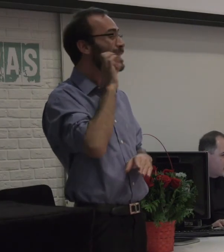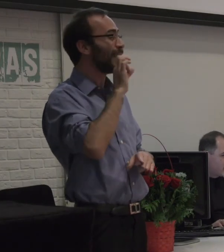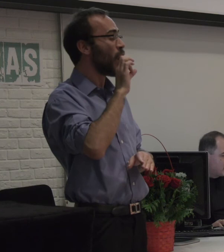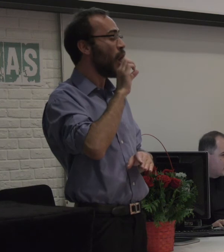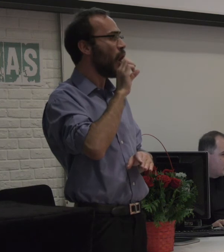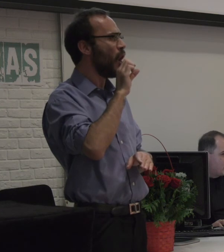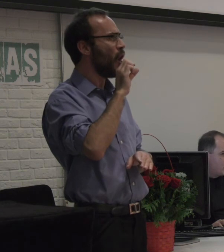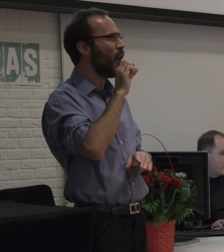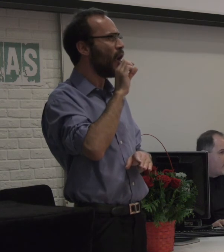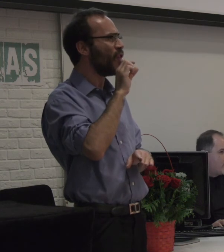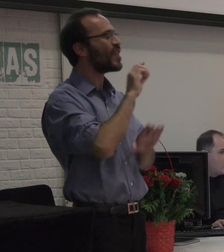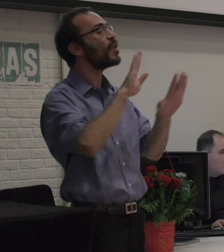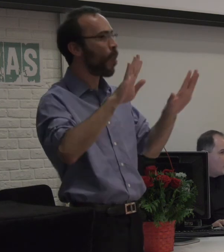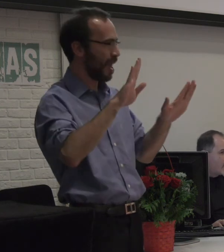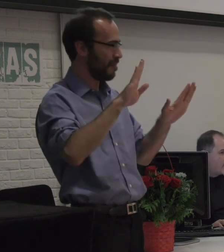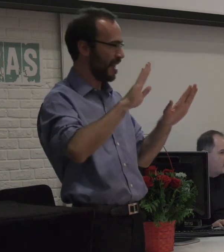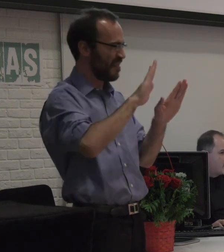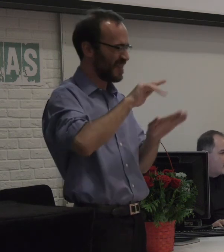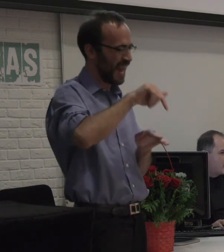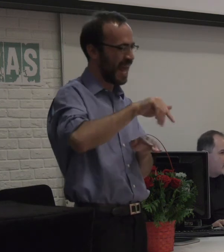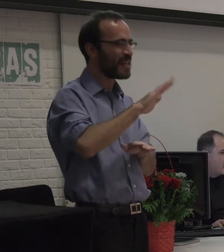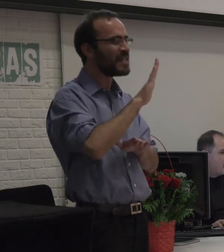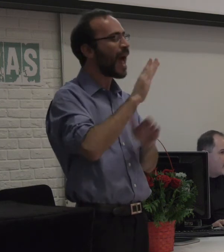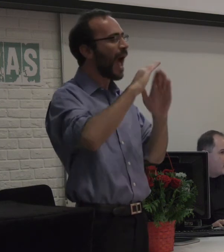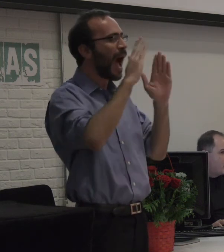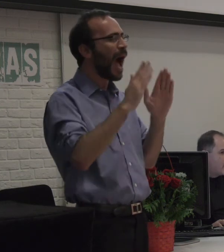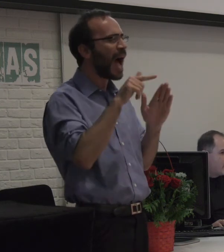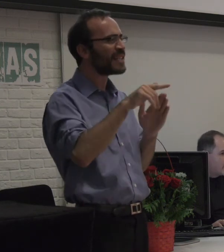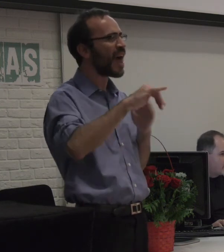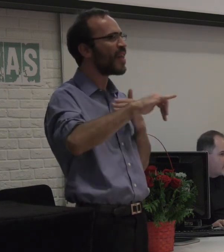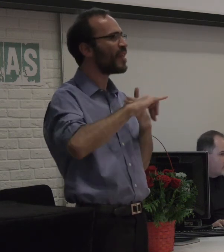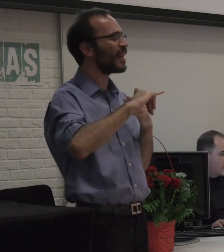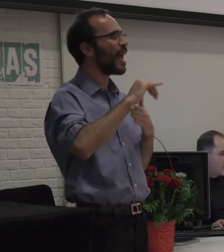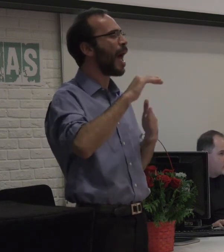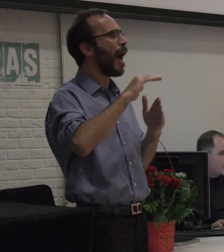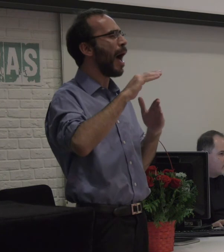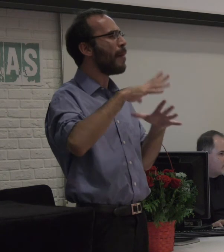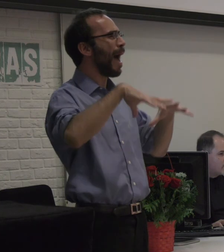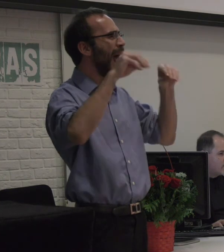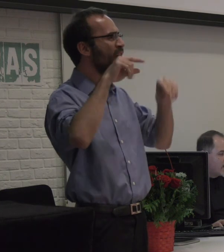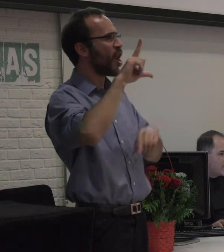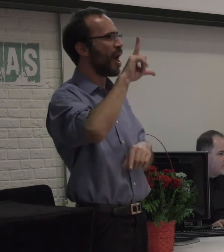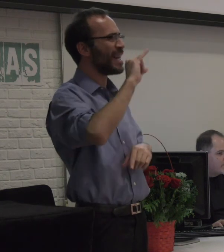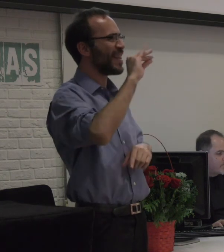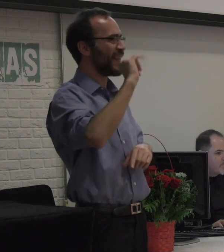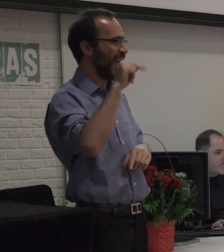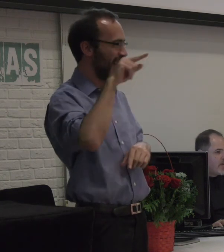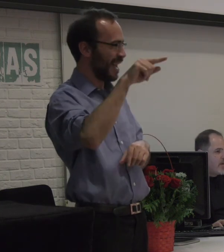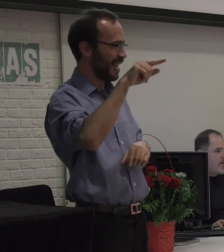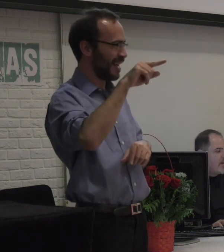finales del siglo XIX, una casa cerca del Palacio de Liria, de los duques de Alba. Y en